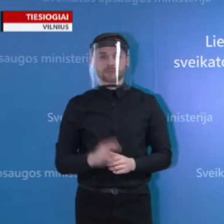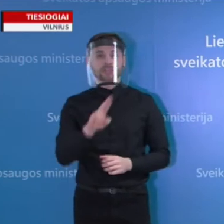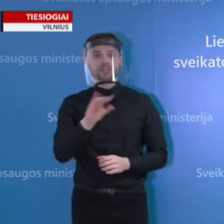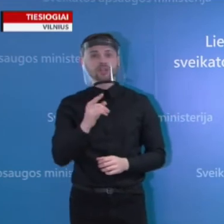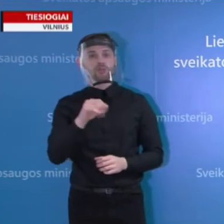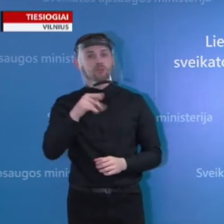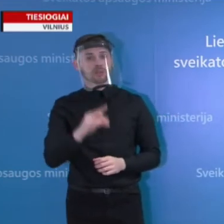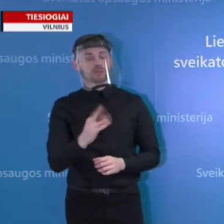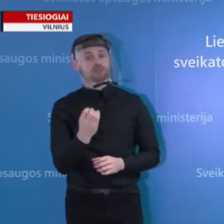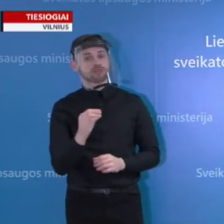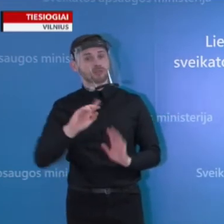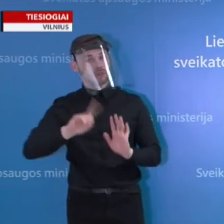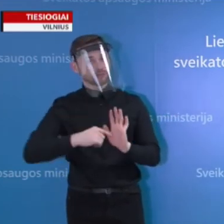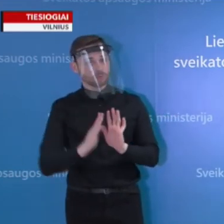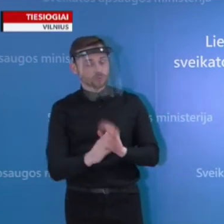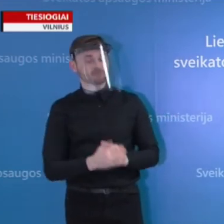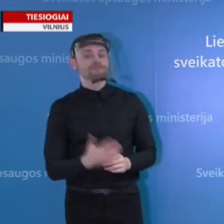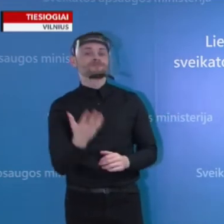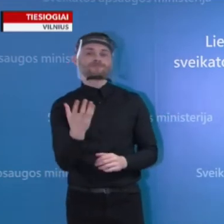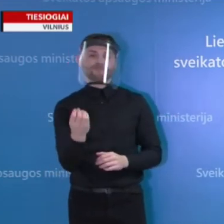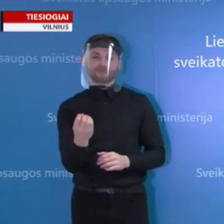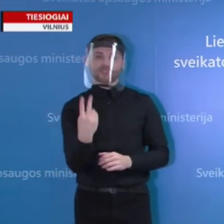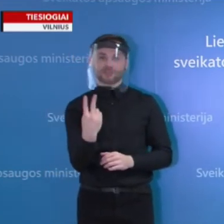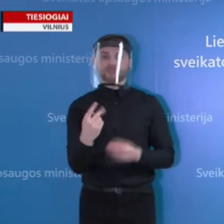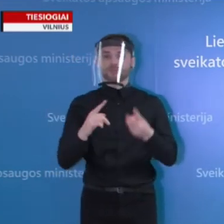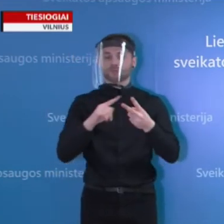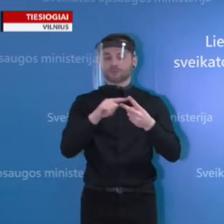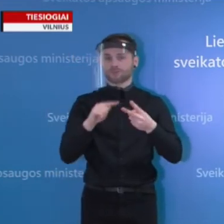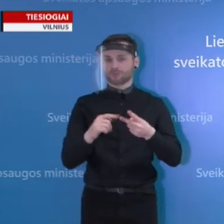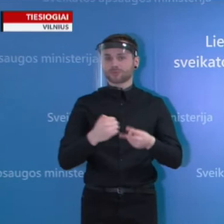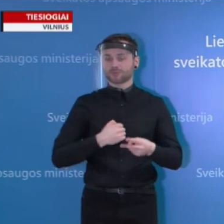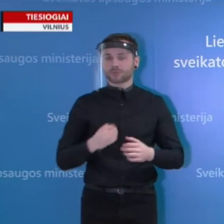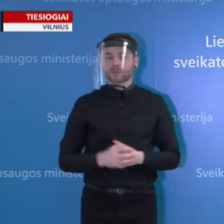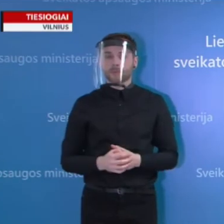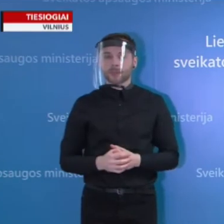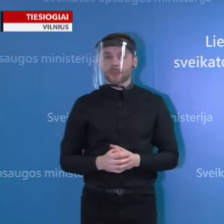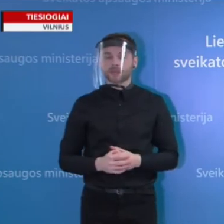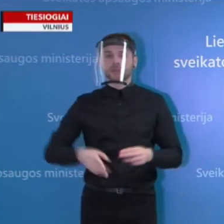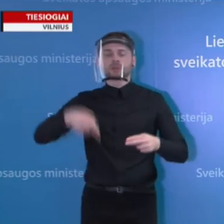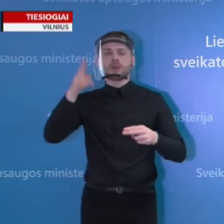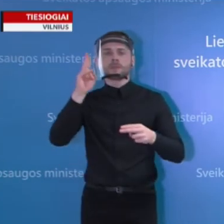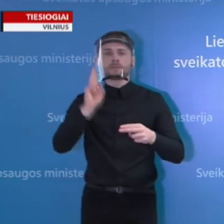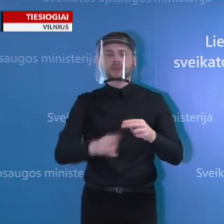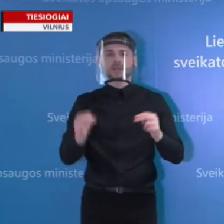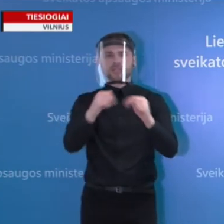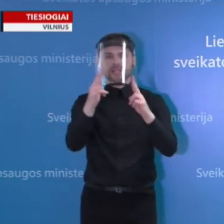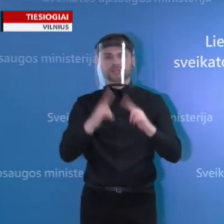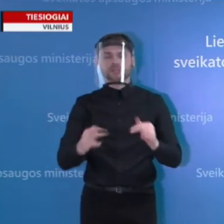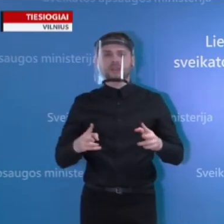Žiedūnė, dar būtų klausimų? Taip, dar turiu du klausimus. Kuo remiantis buvo priimtas sprendimas keisti Nacionalinio vėžio